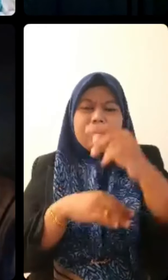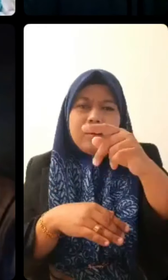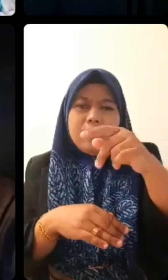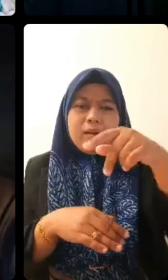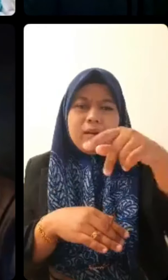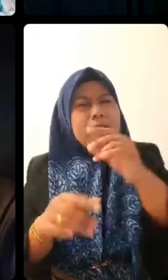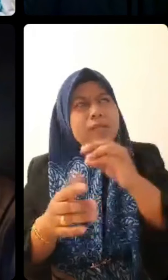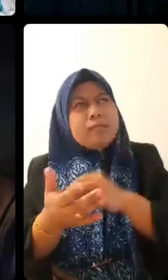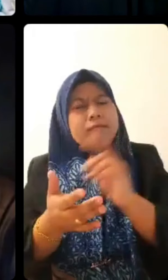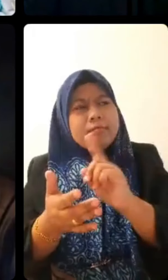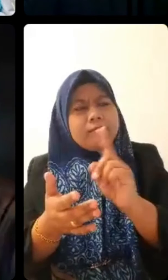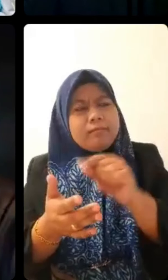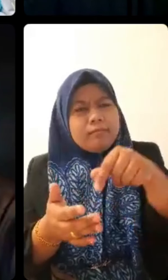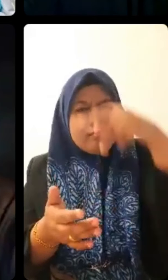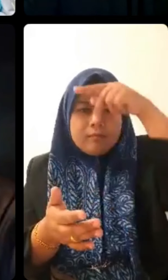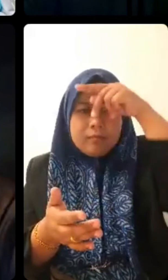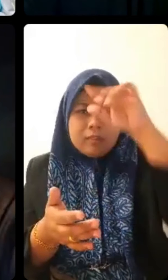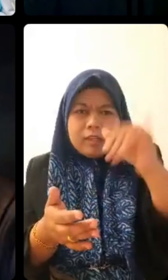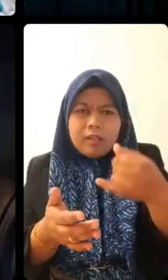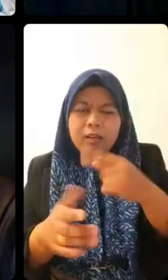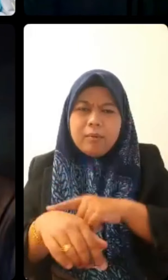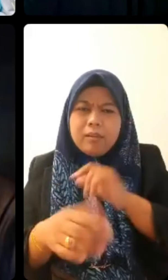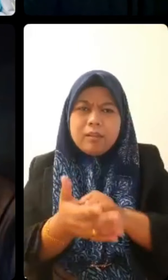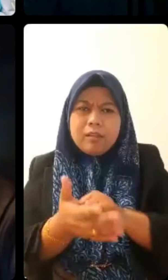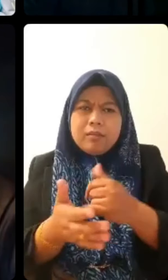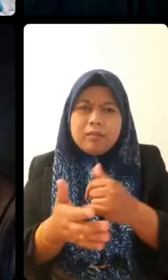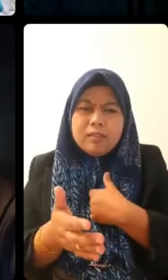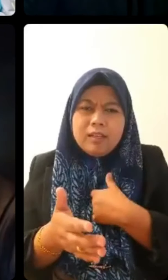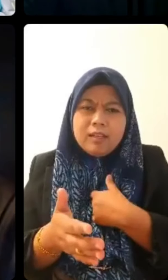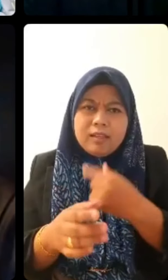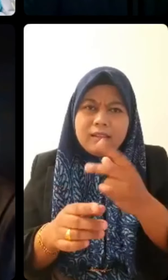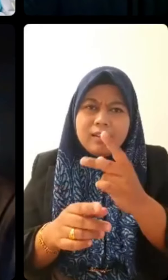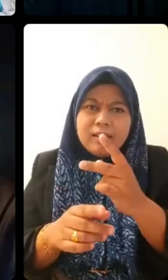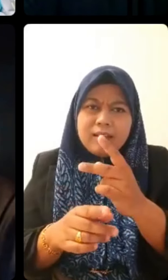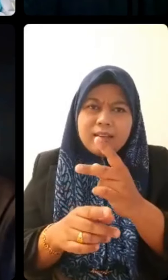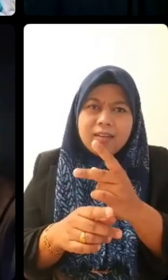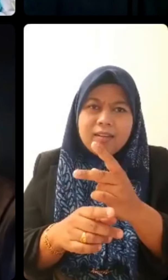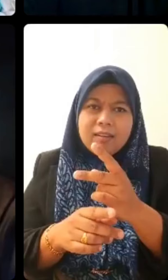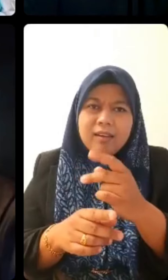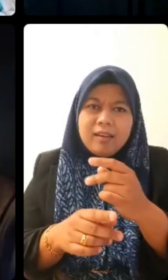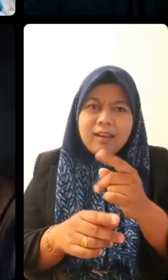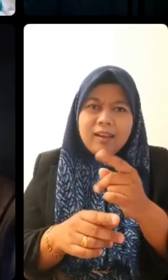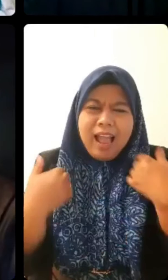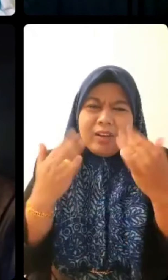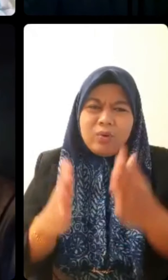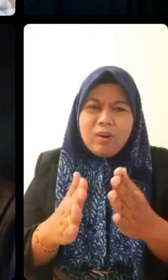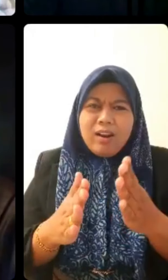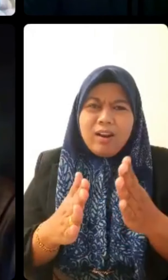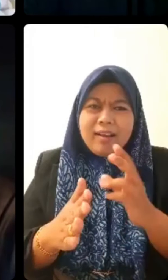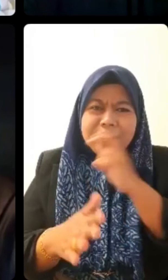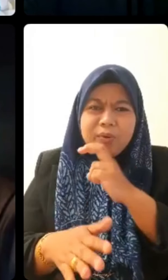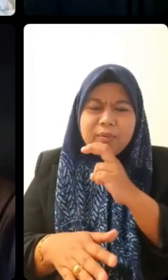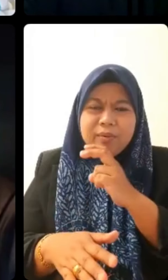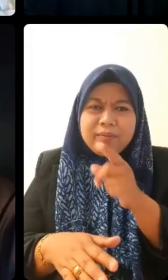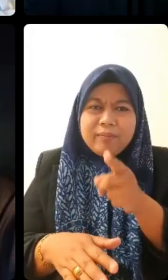Yang ambil waktu tu, dia ambil order, dia cuba mengelak. Dia suruh orang lain yang ambil order. Saya rasa agak